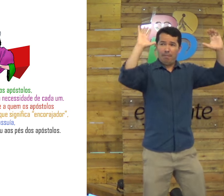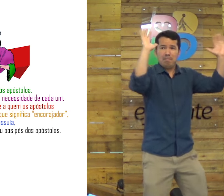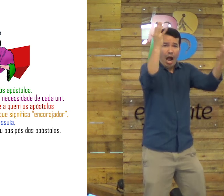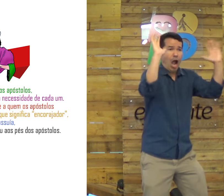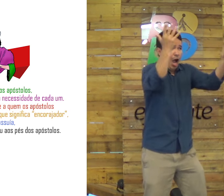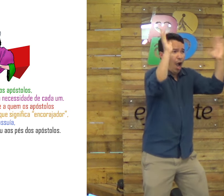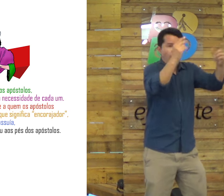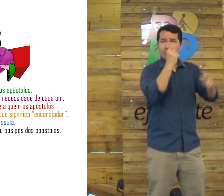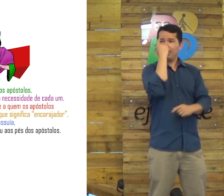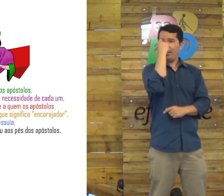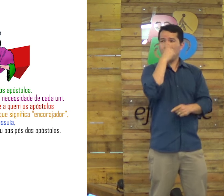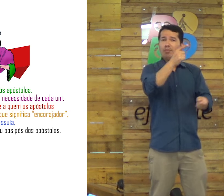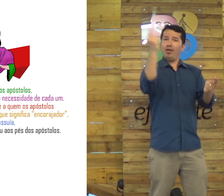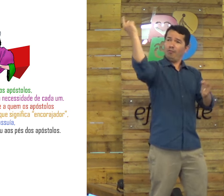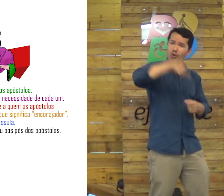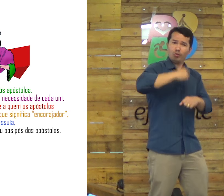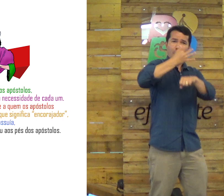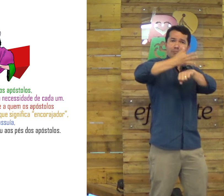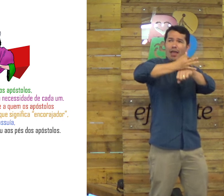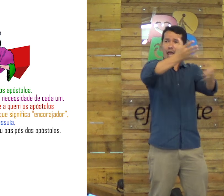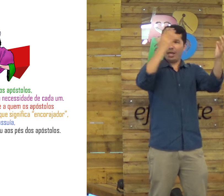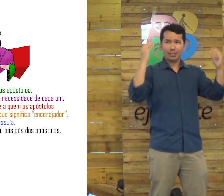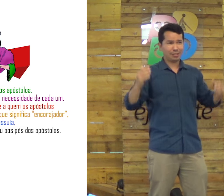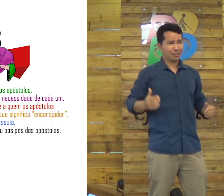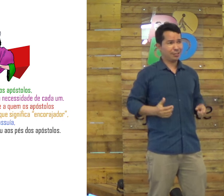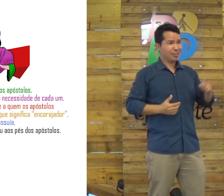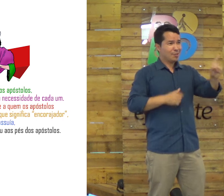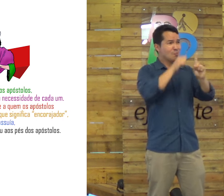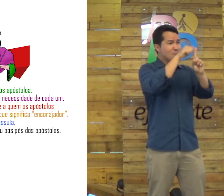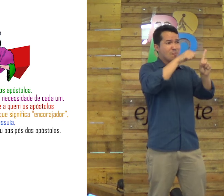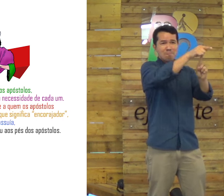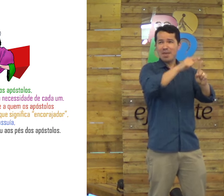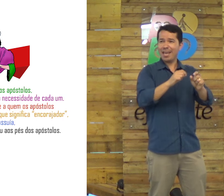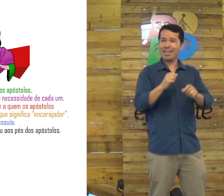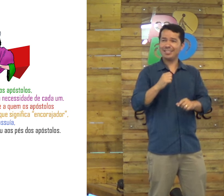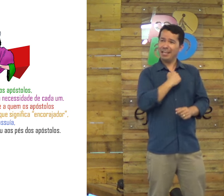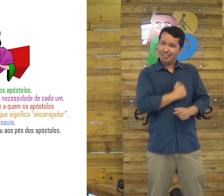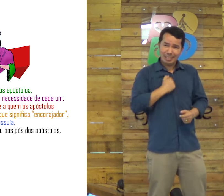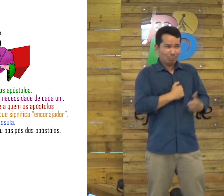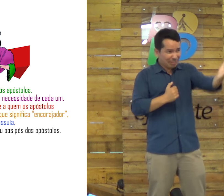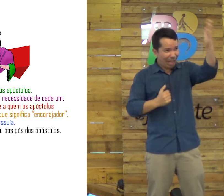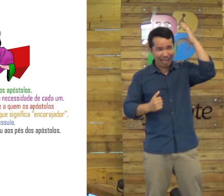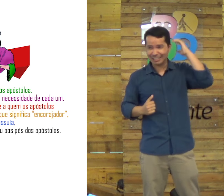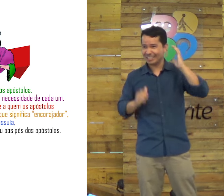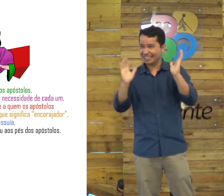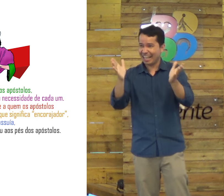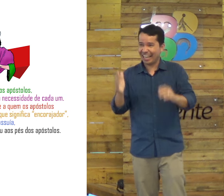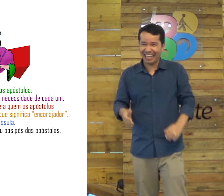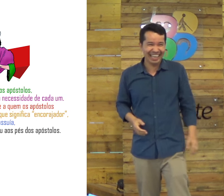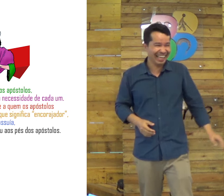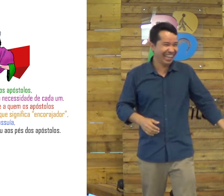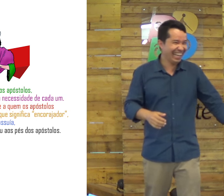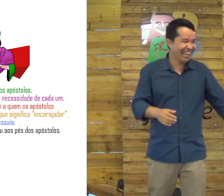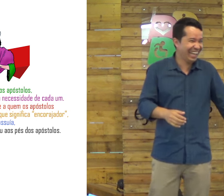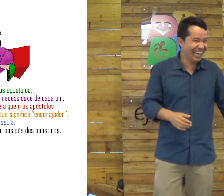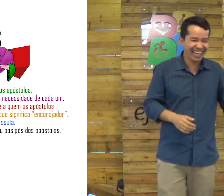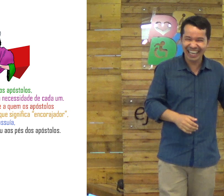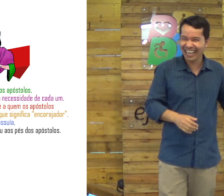Hoje nós precisamos de palmas, né? Porque o Salão não veio. Por isso que eu preciso fazer palmas pra ele. Saudade. Eu tava viajando.